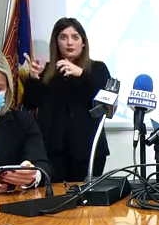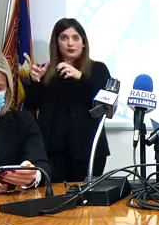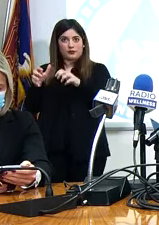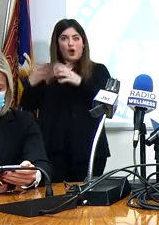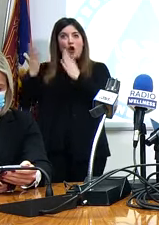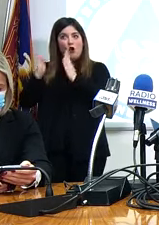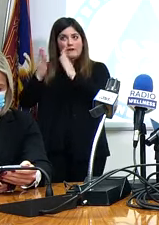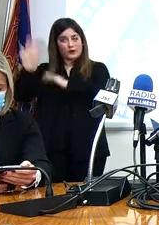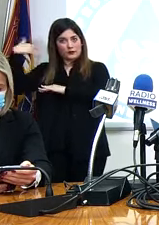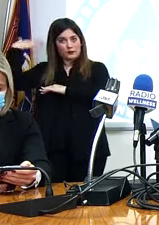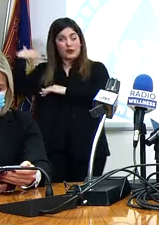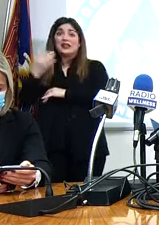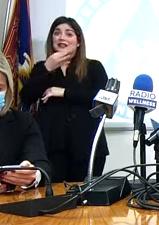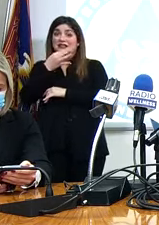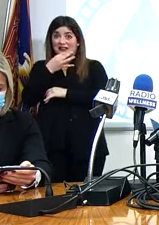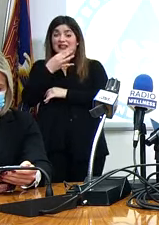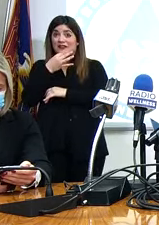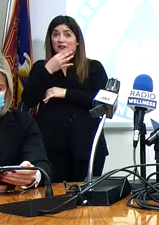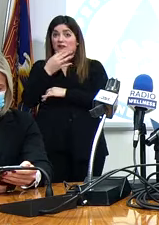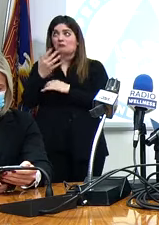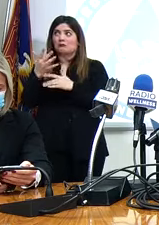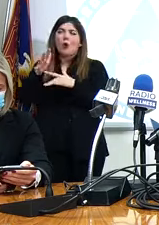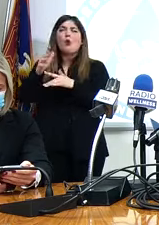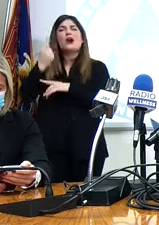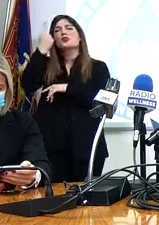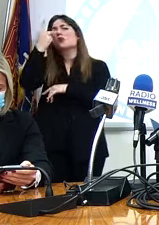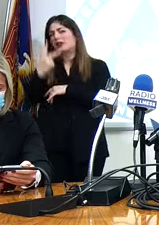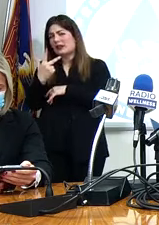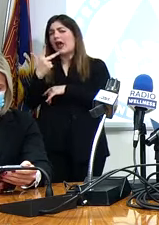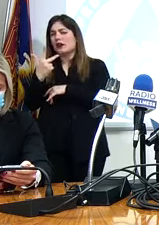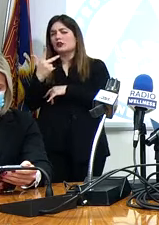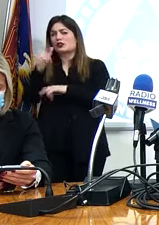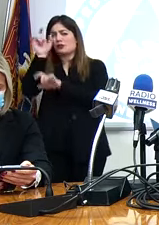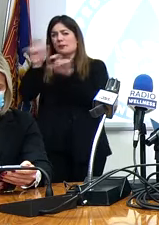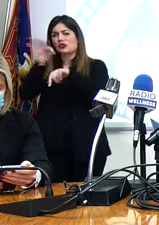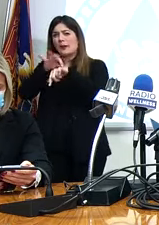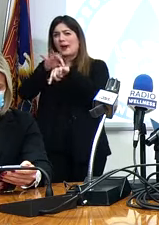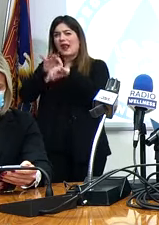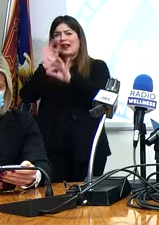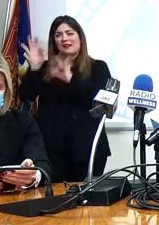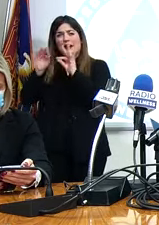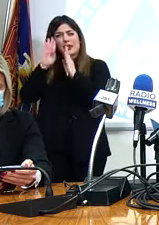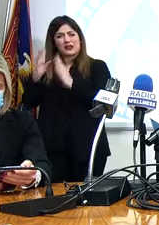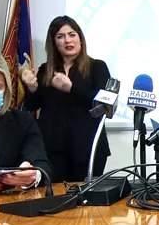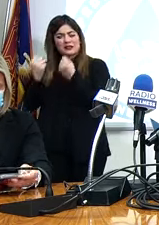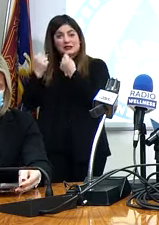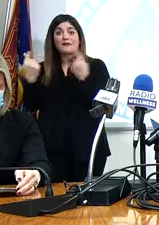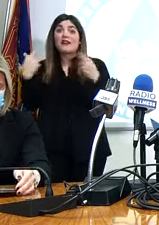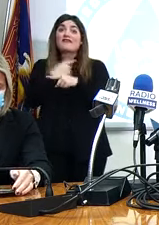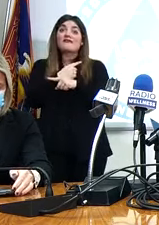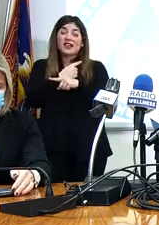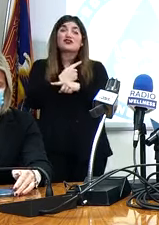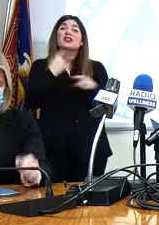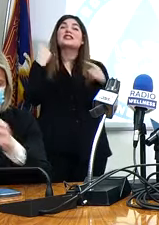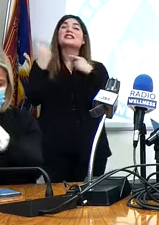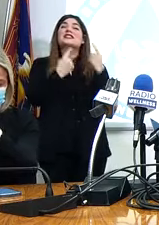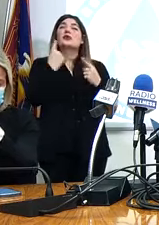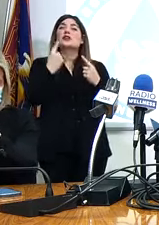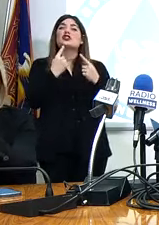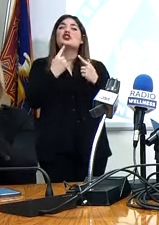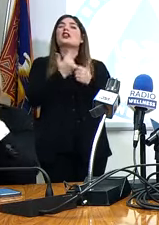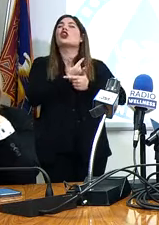che vuol dire una riduzione di quasi un terzo dei malati in terapia intensiva. Sull'area non critica è il vero dato, quando si